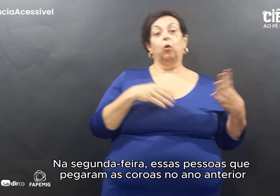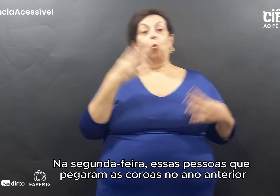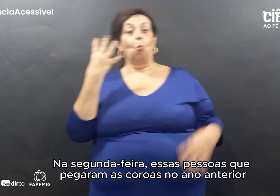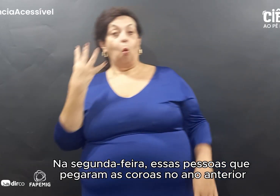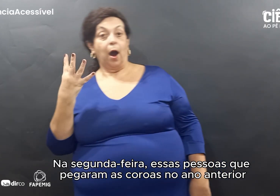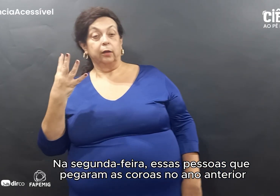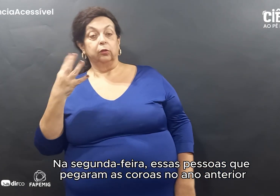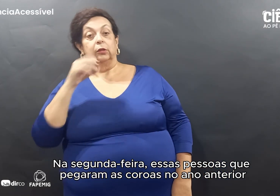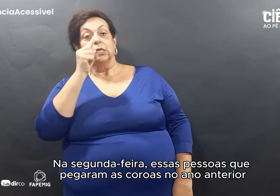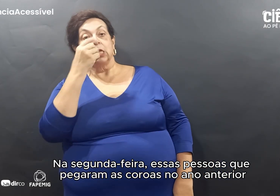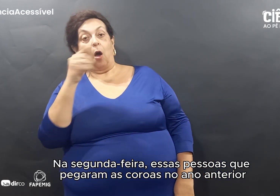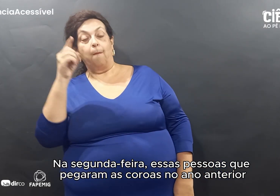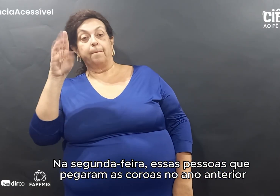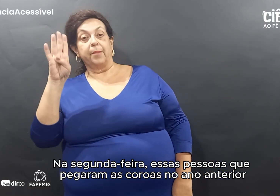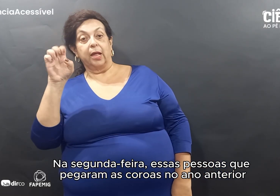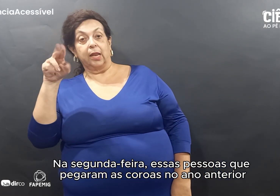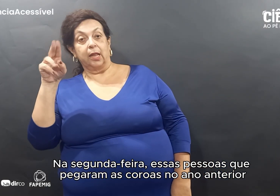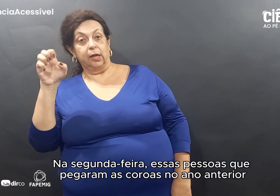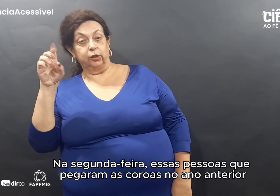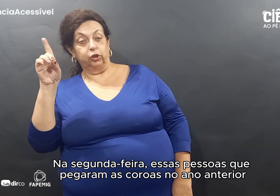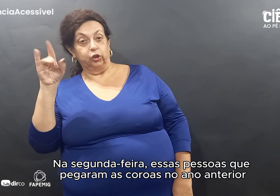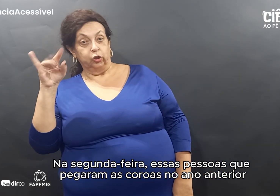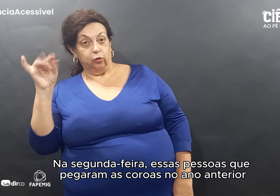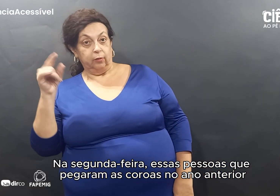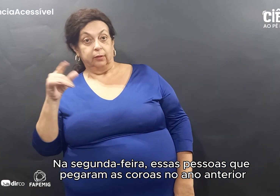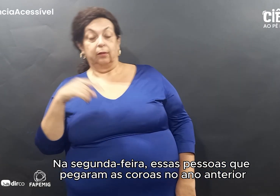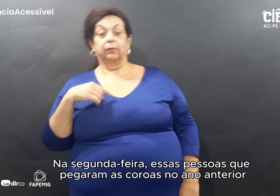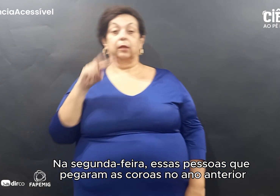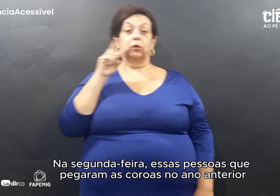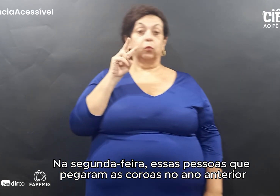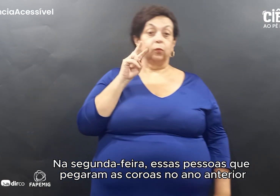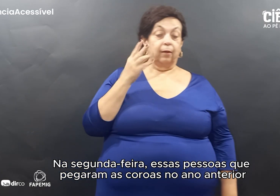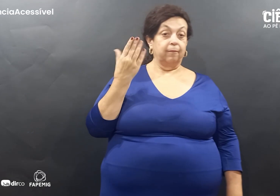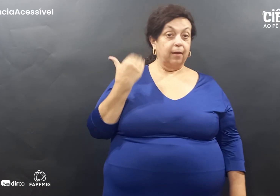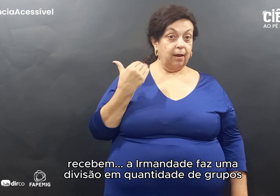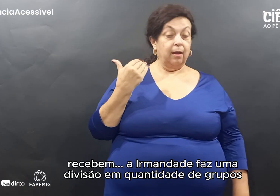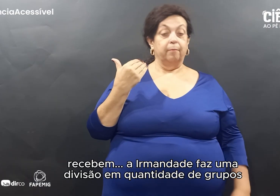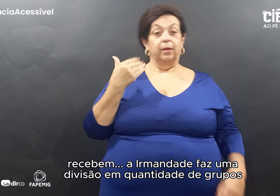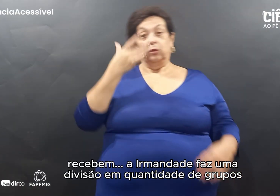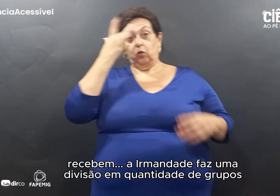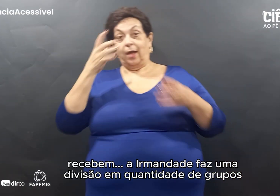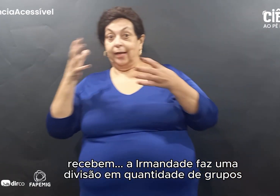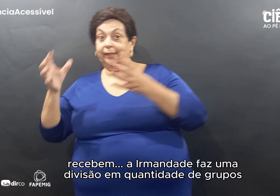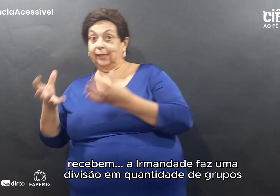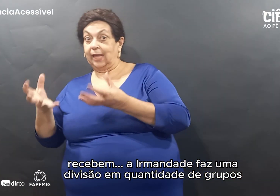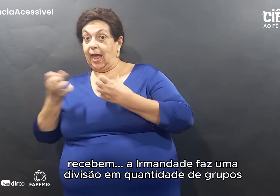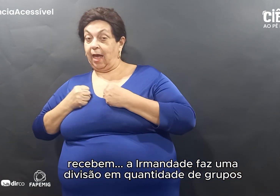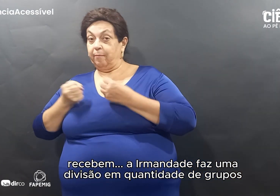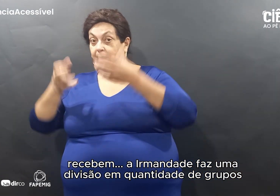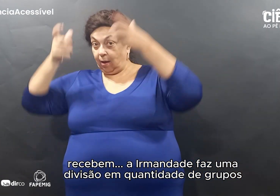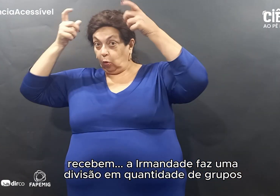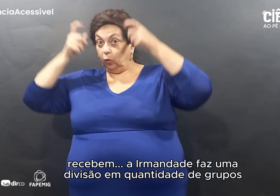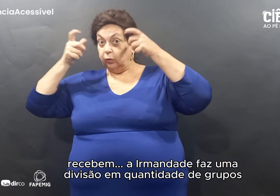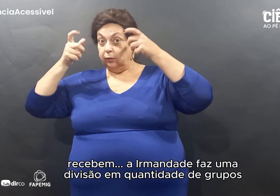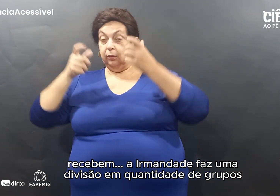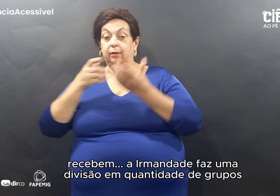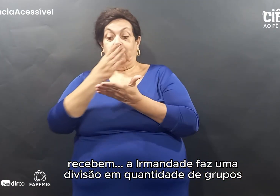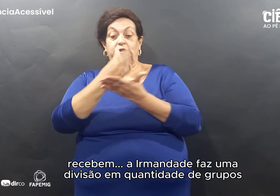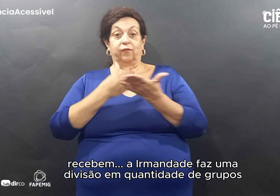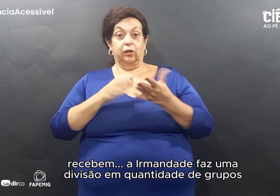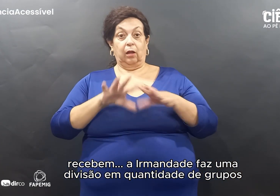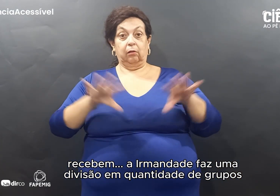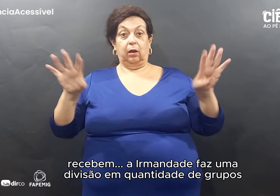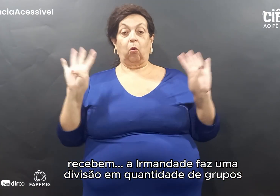segunda-feira, essas pessoas que pegaram as coroas no ano anterior, eles recebem, a Irmandade faz uma divisão